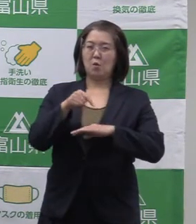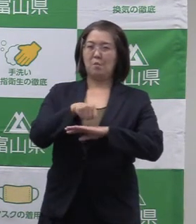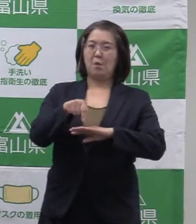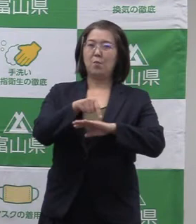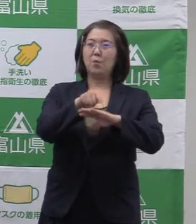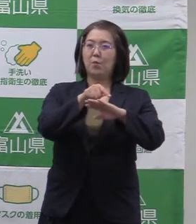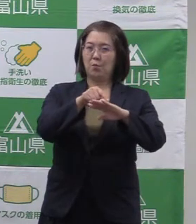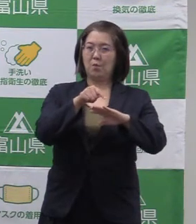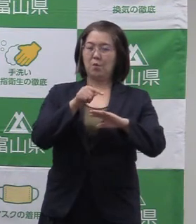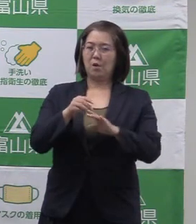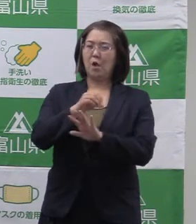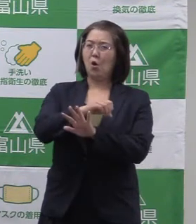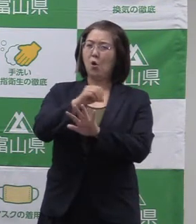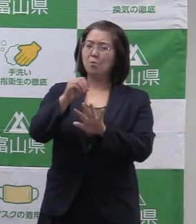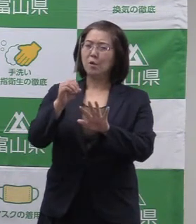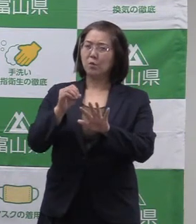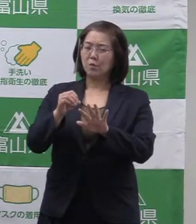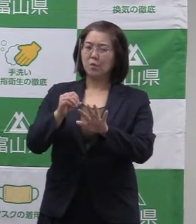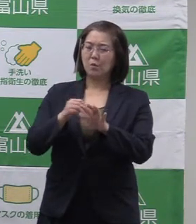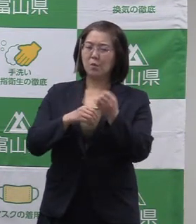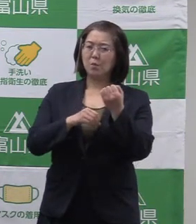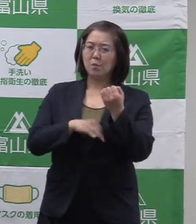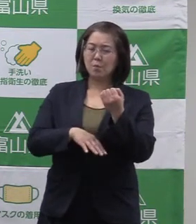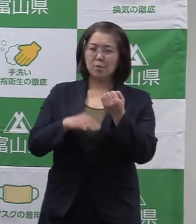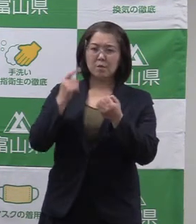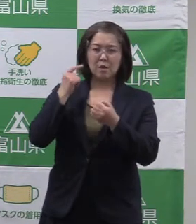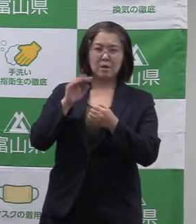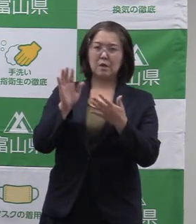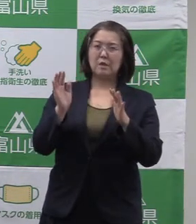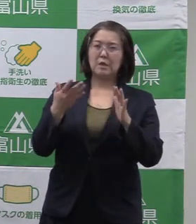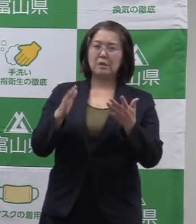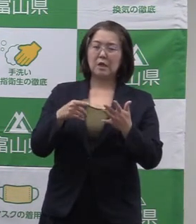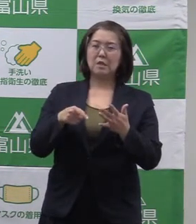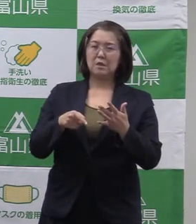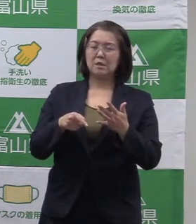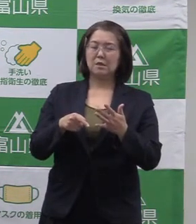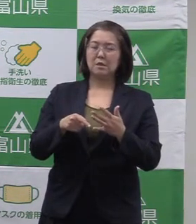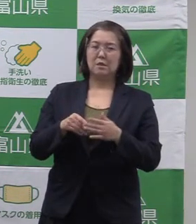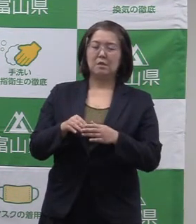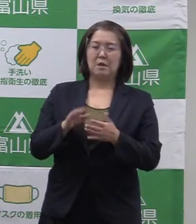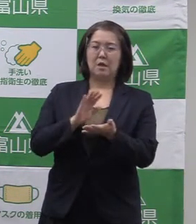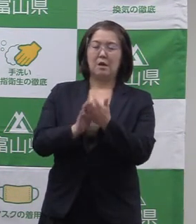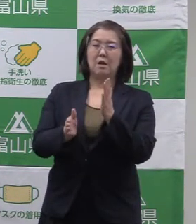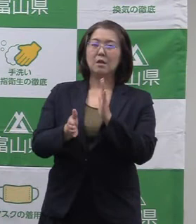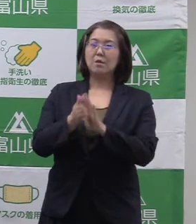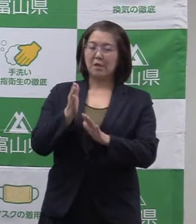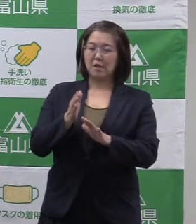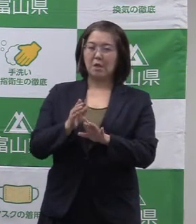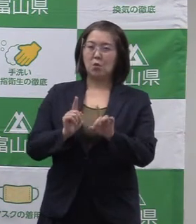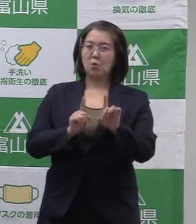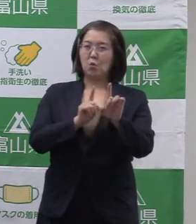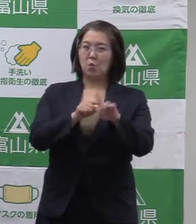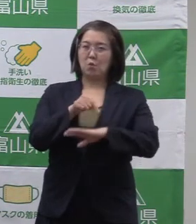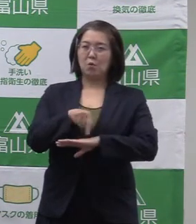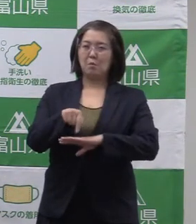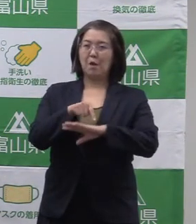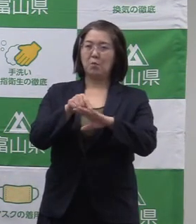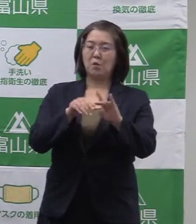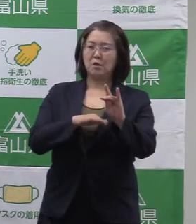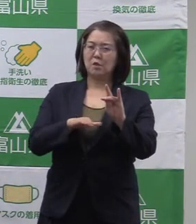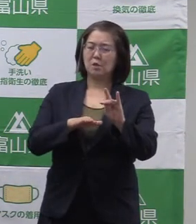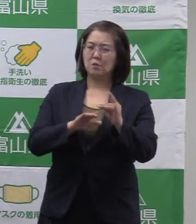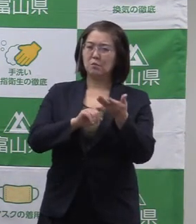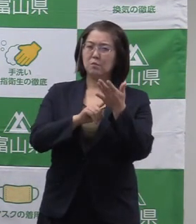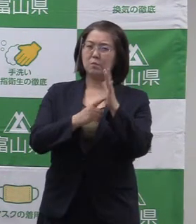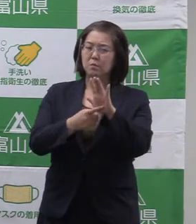を前提に作られたものではないというふうに理解しているんですけれども、改めてそのロードマップの基準を示す、いつごろまでに